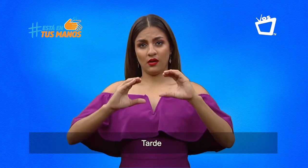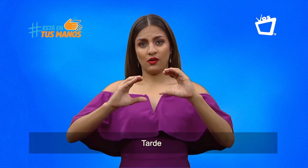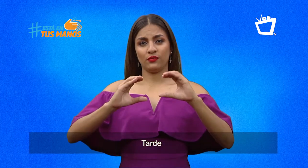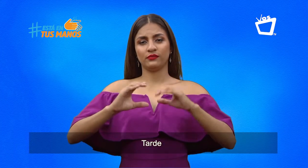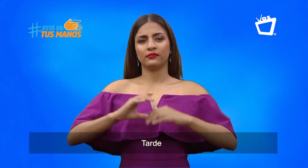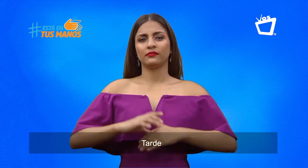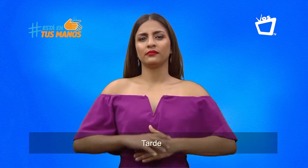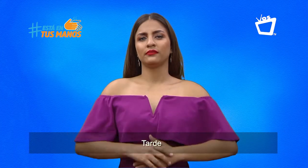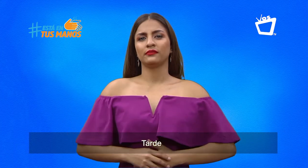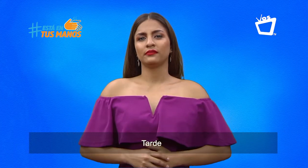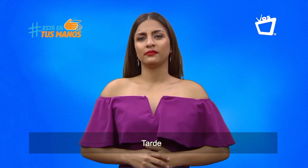tarde